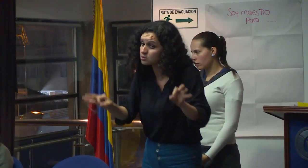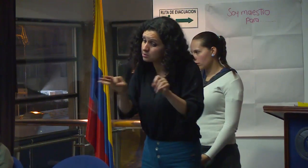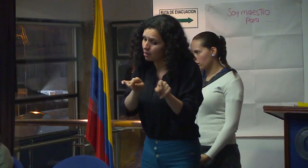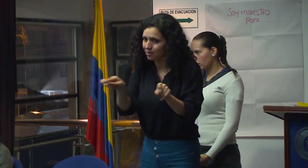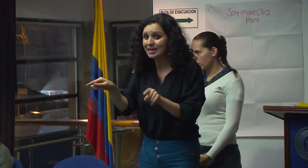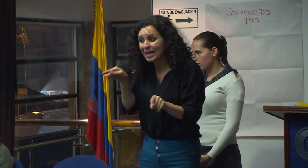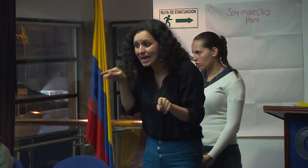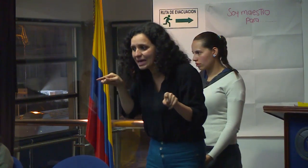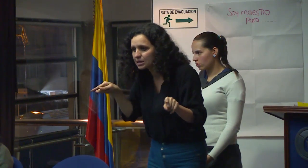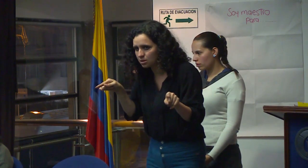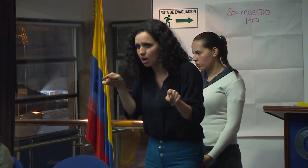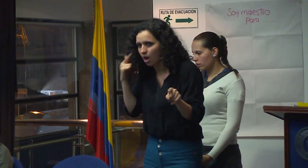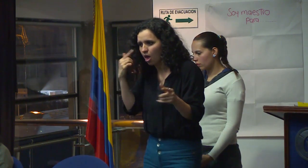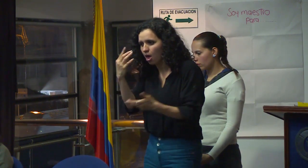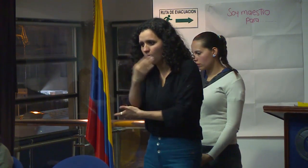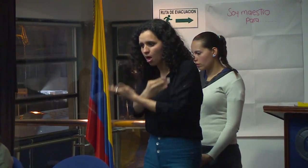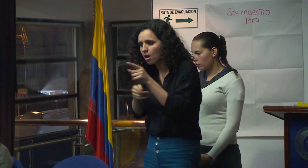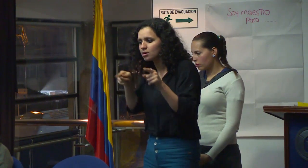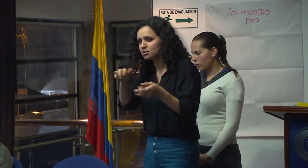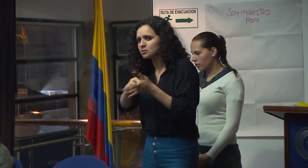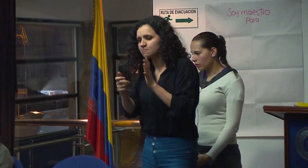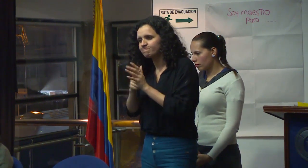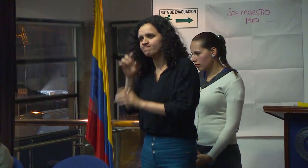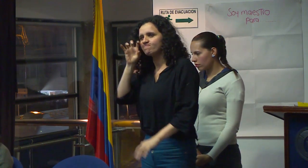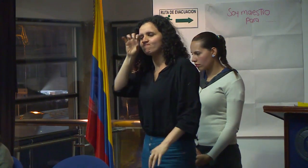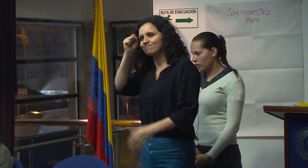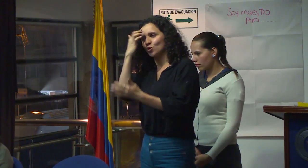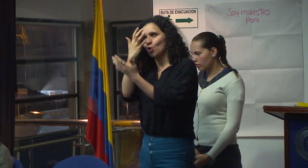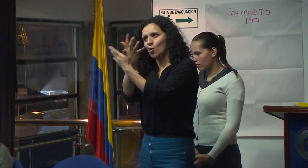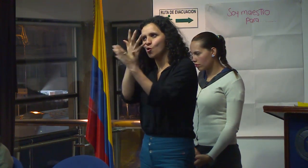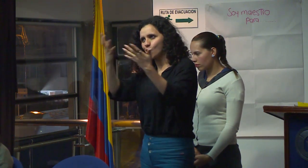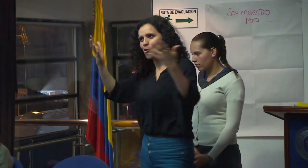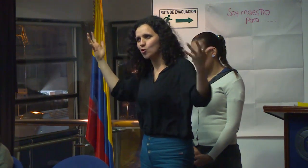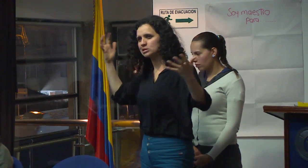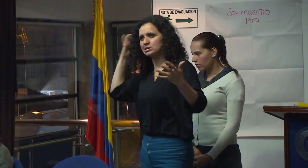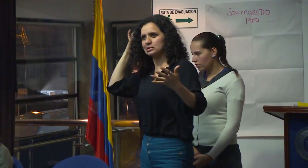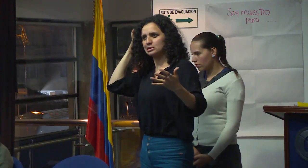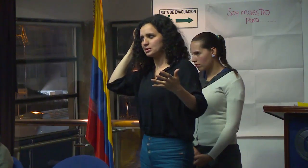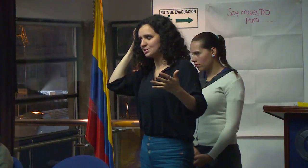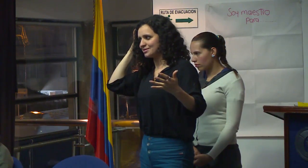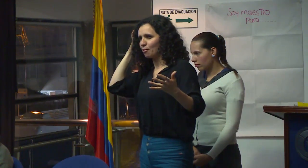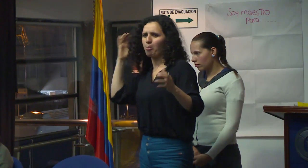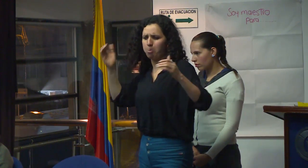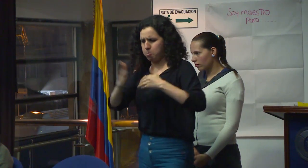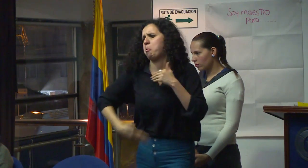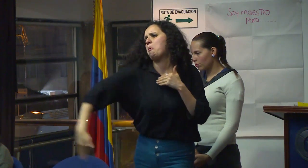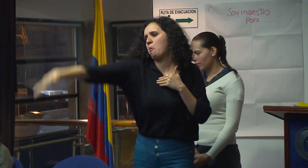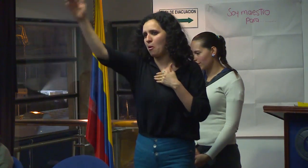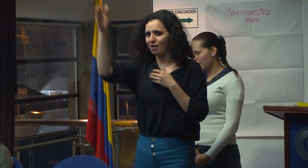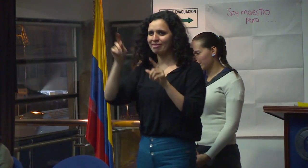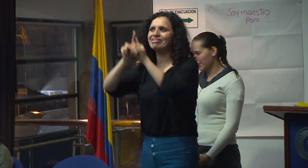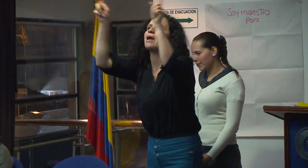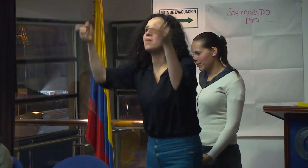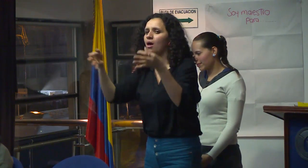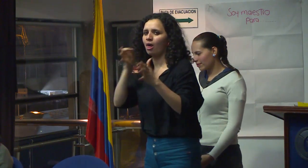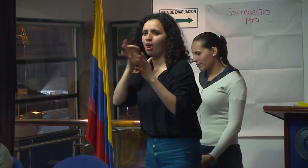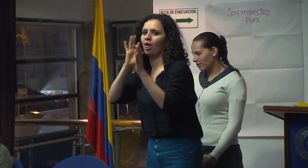desde ahí esa mirada nos habla de muchísimas cosas que nos podría dar para muchos cafés enseñas más,